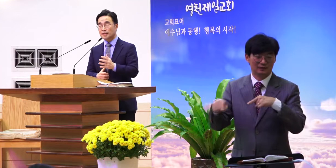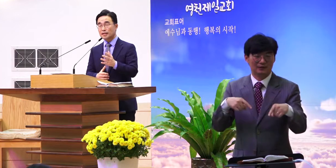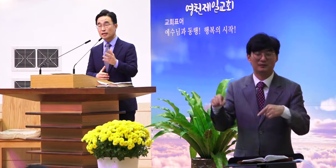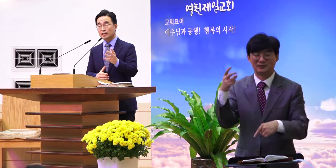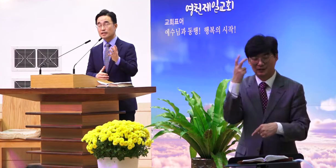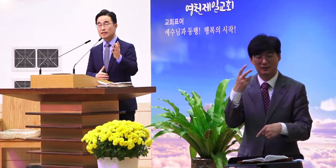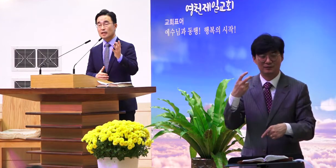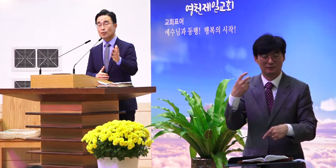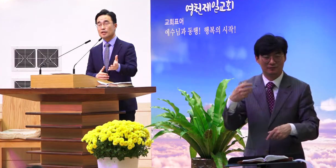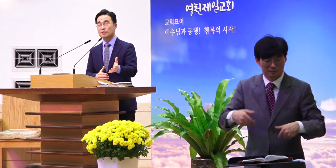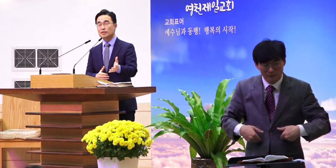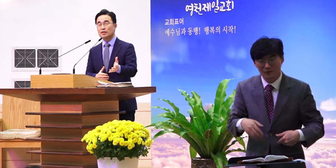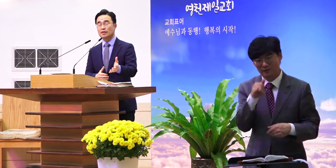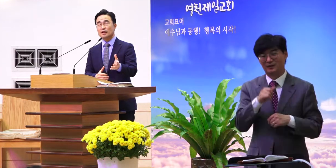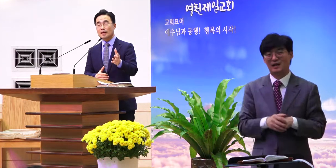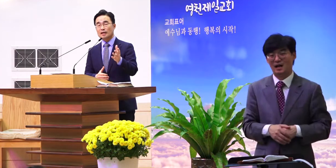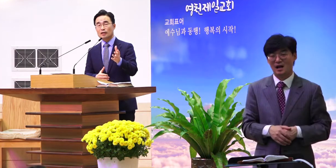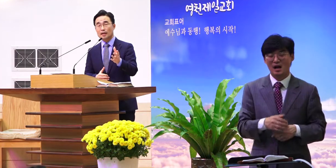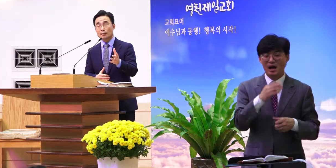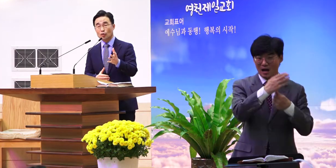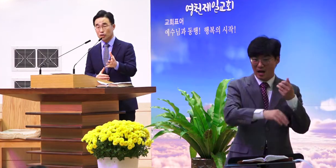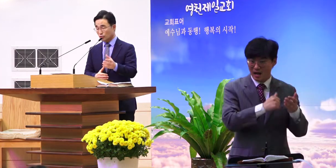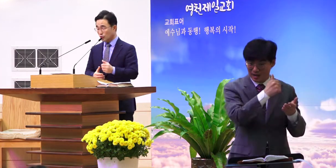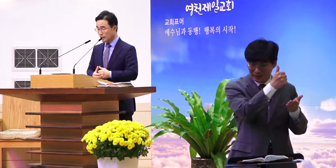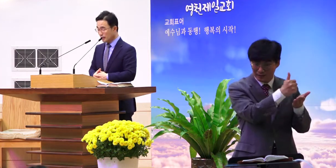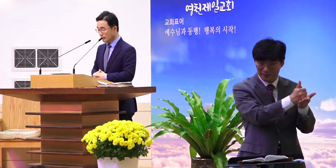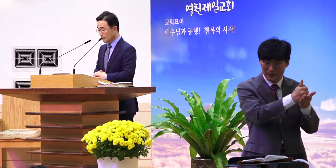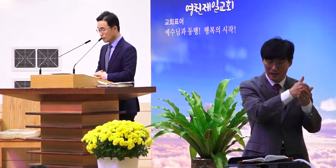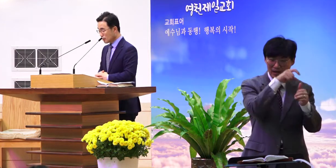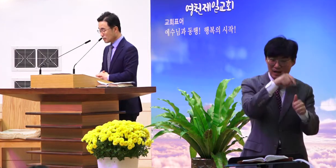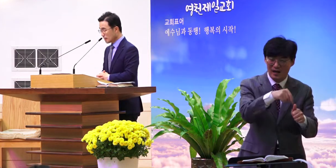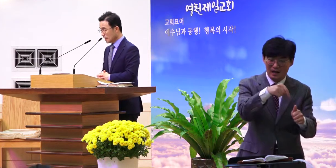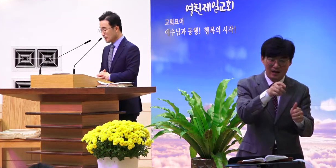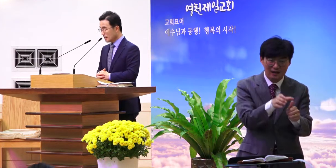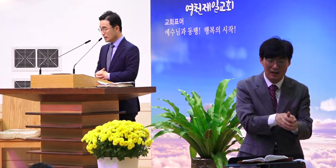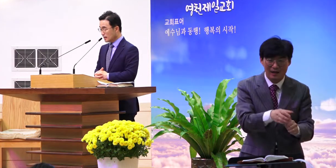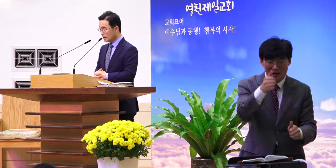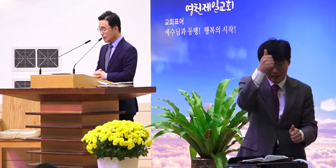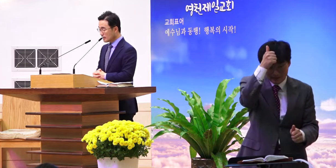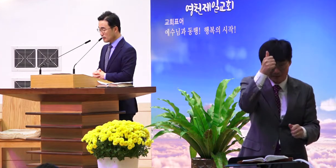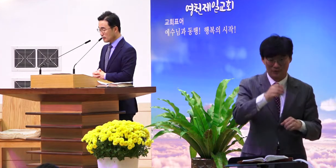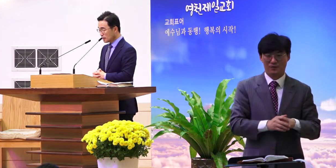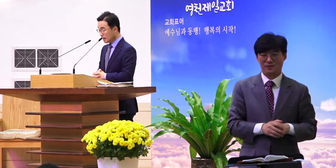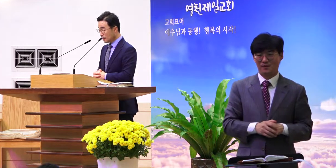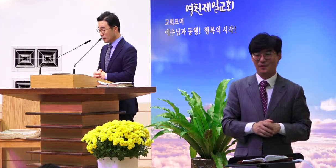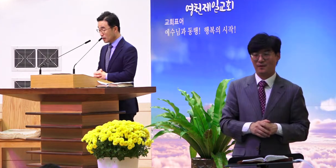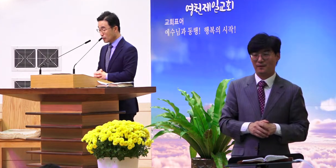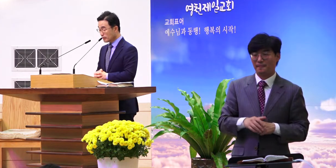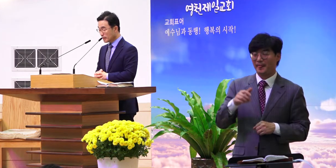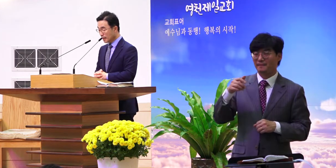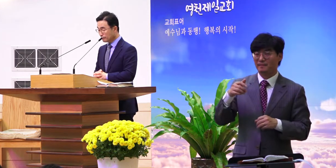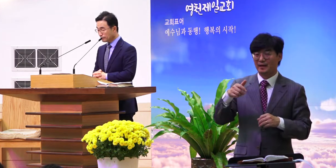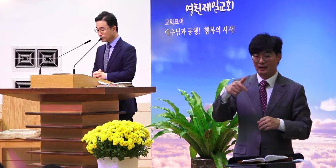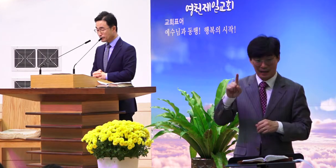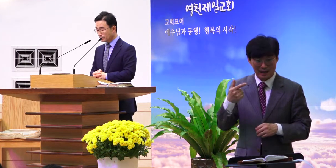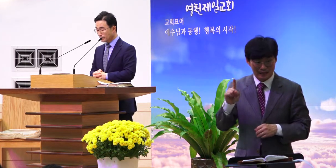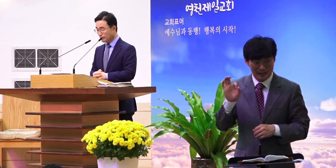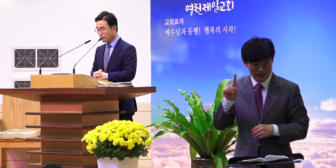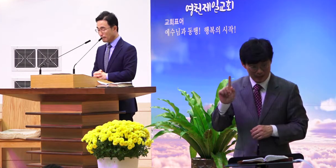예수님은 제자들을 세상에 보내시면서 하늘과 땅의 모든 권세를 주셨습니다. 그 말씀을 제가 한번